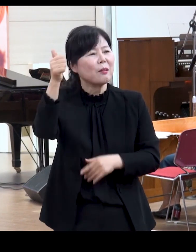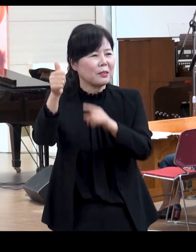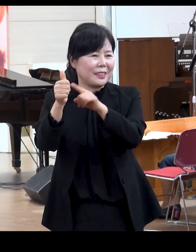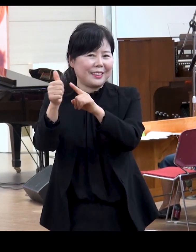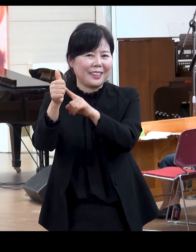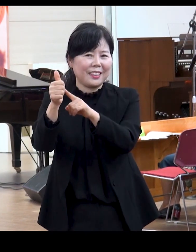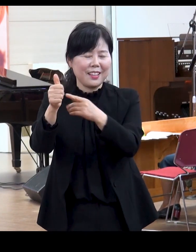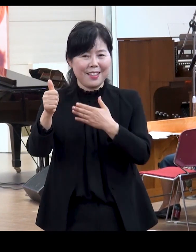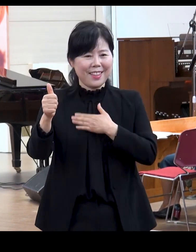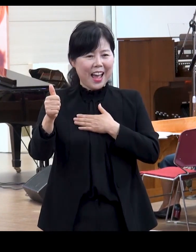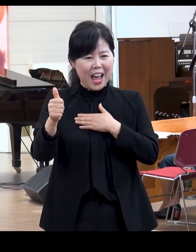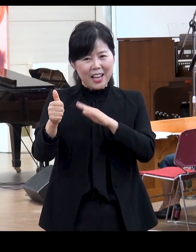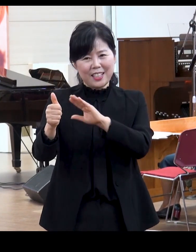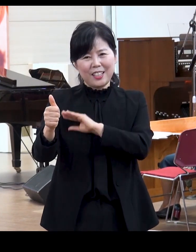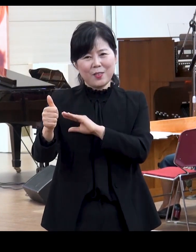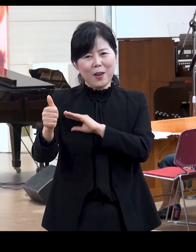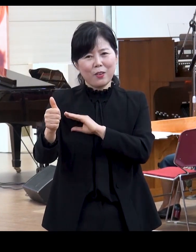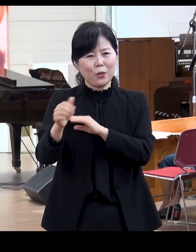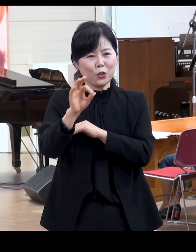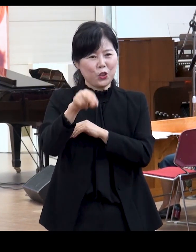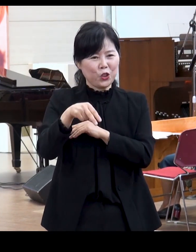자나 같다는 사실을 아셔야 돼요.